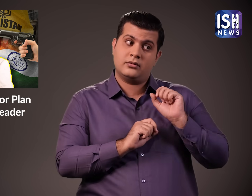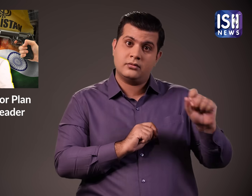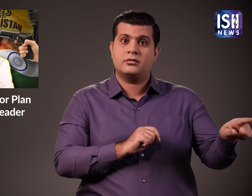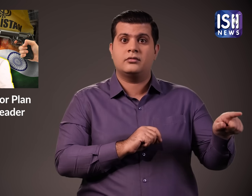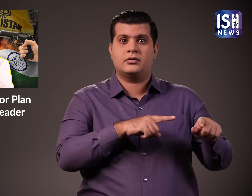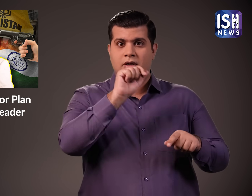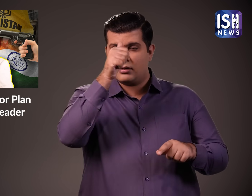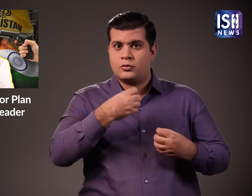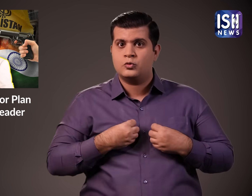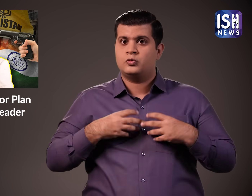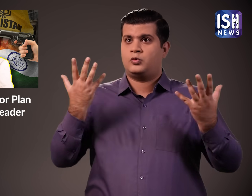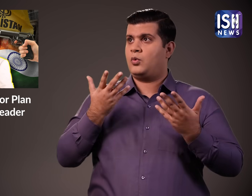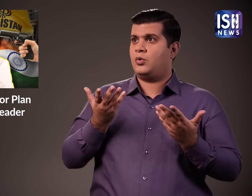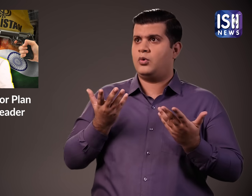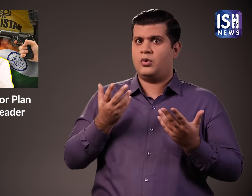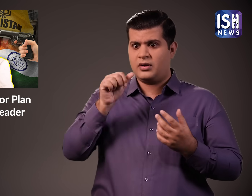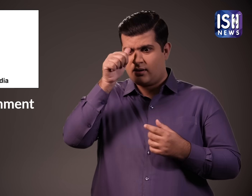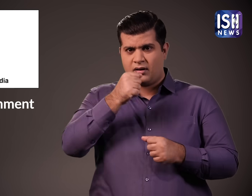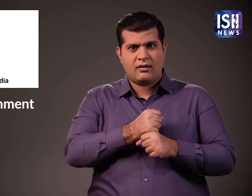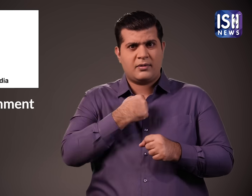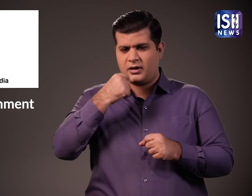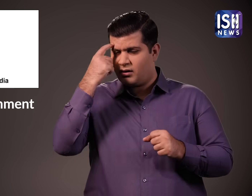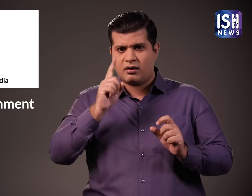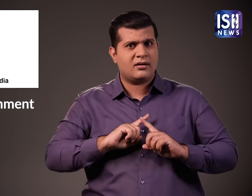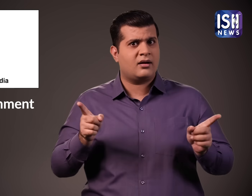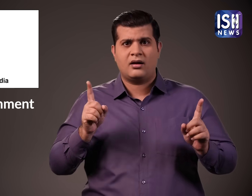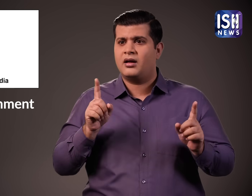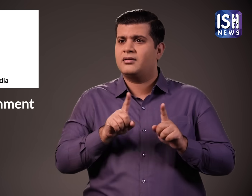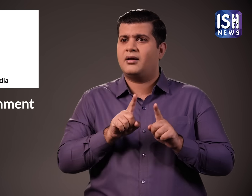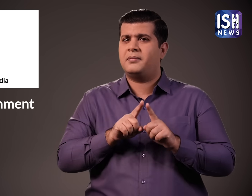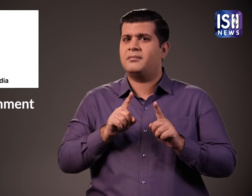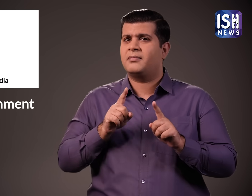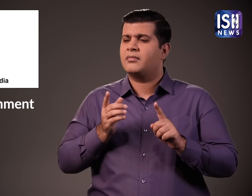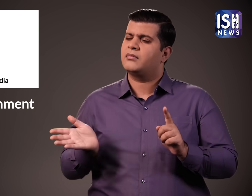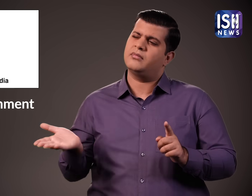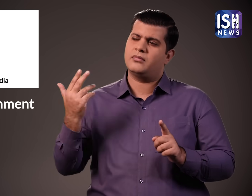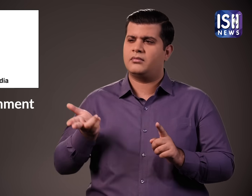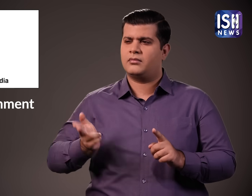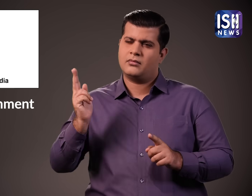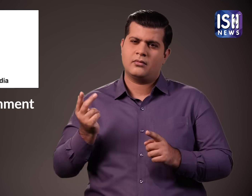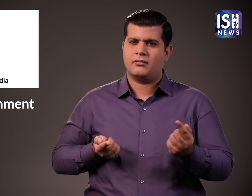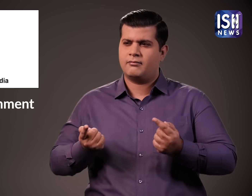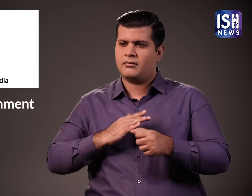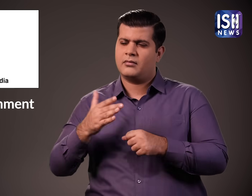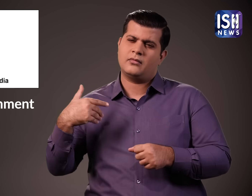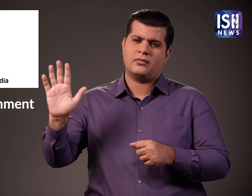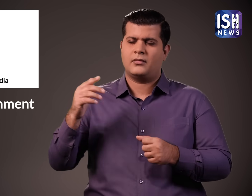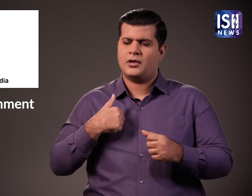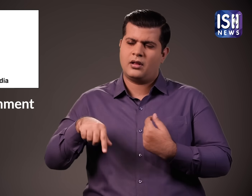लगाया। इससे भारत हैरान रहे गया और कहा कि इस तरह की गतिविधी उनकी नीती नहीं